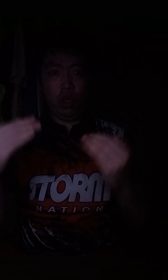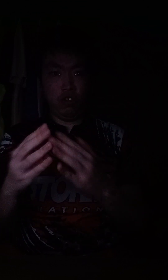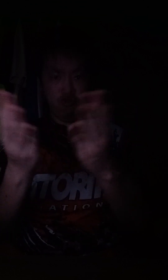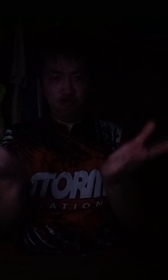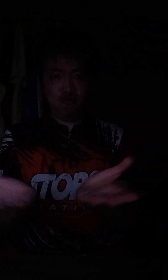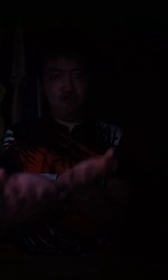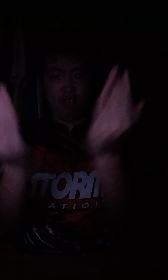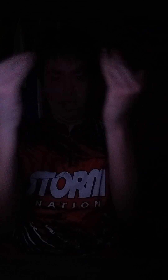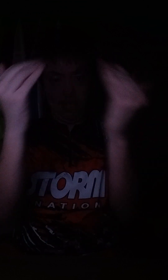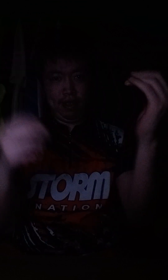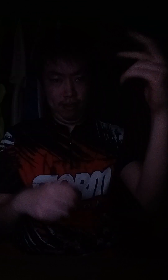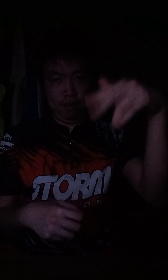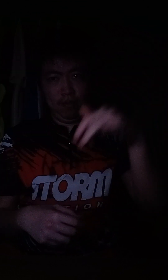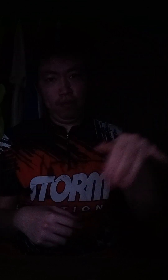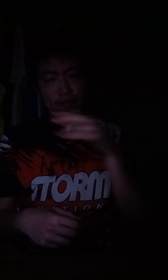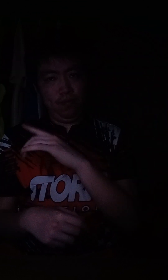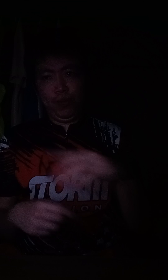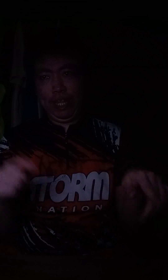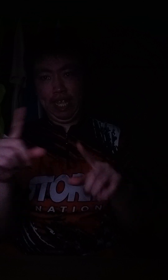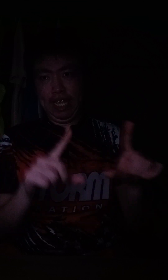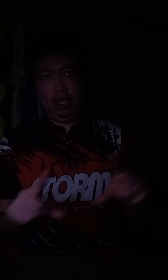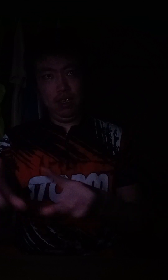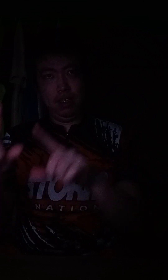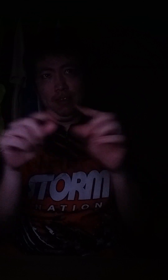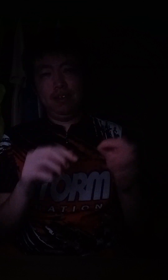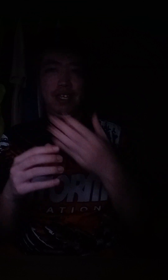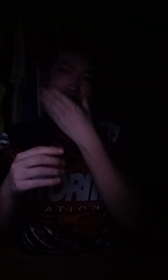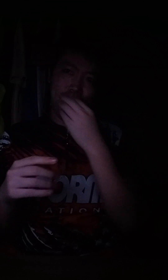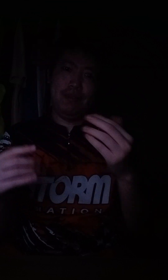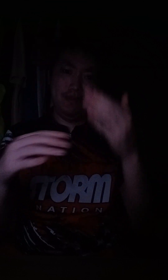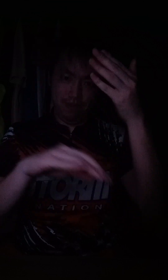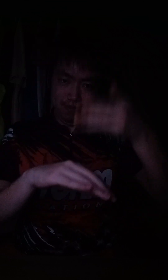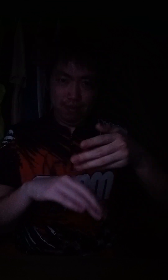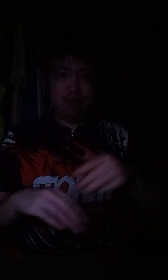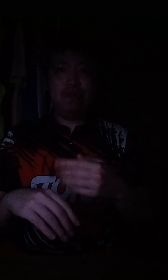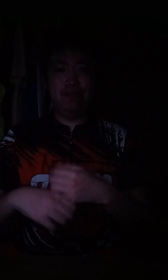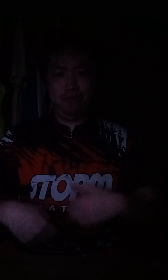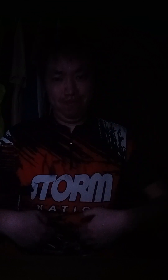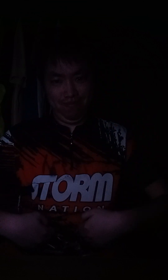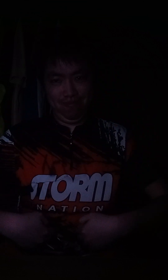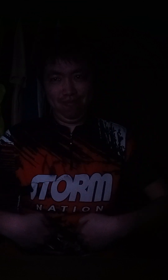안에서 지금처럼 현안의 가족들의 웃음이 계속되길 바랍니다.